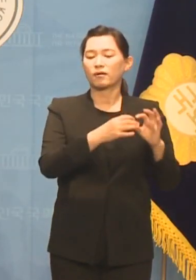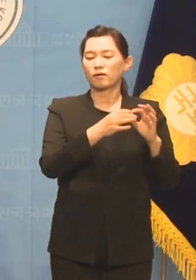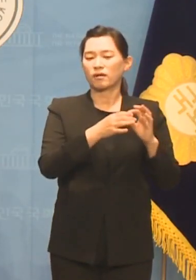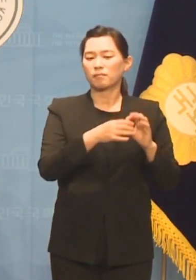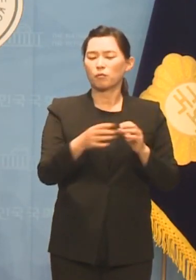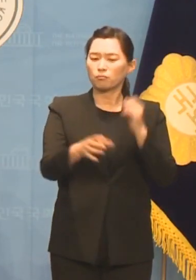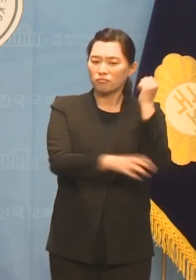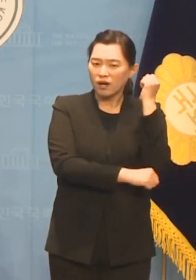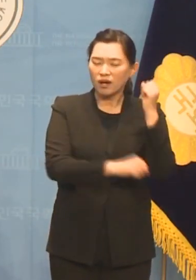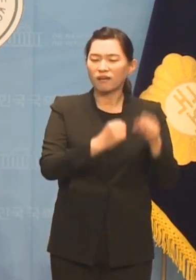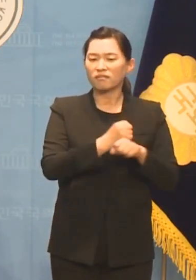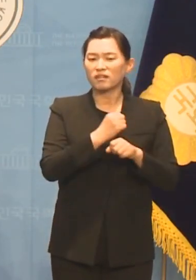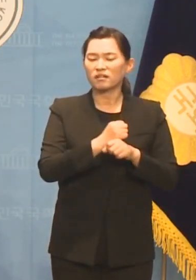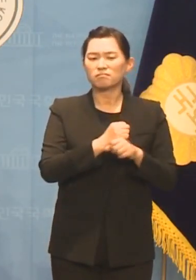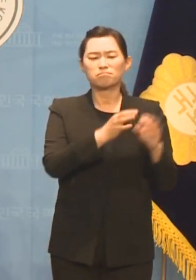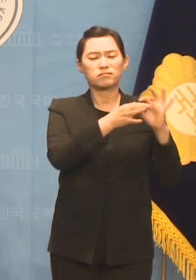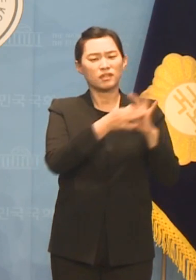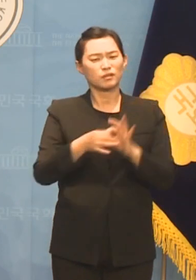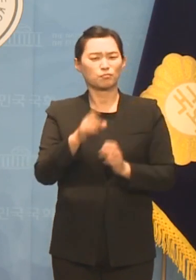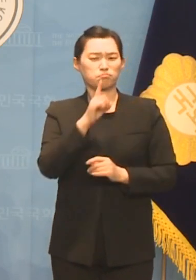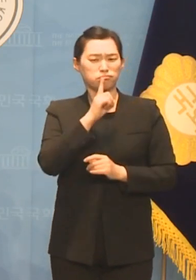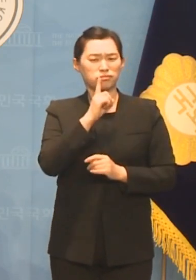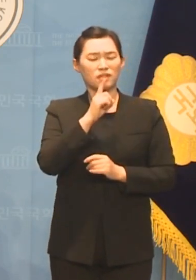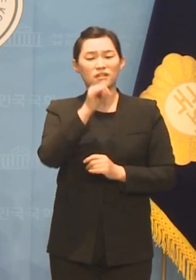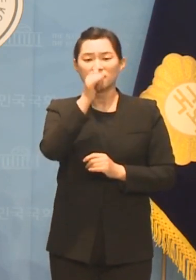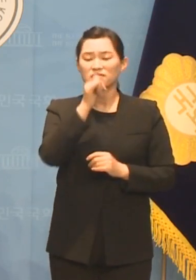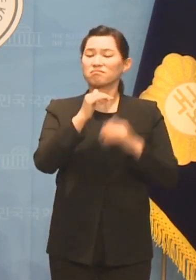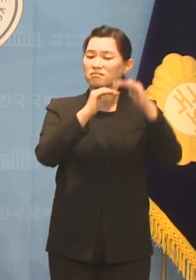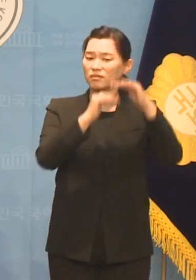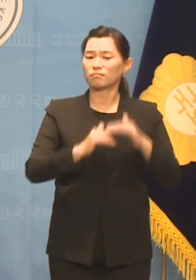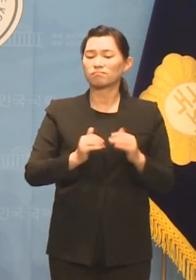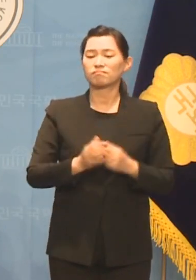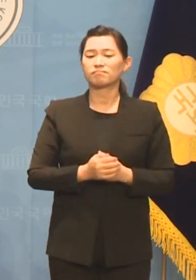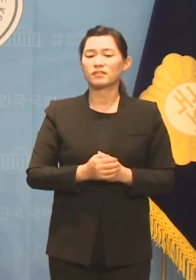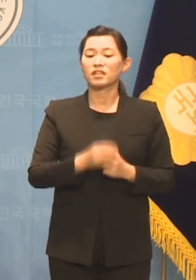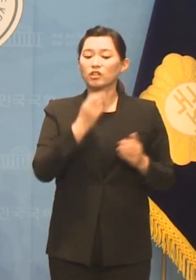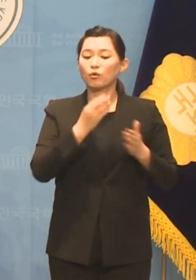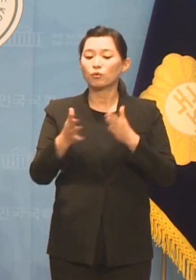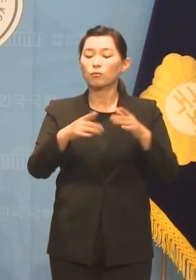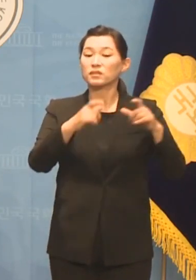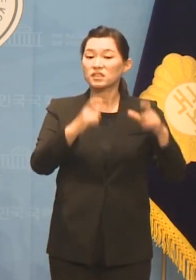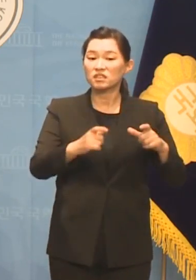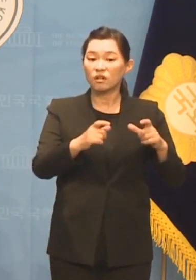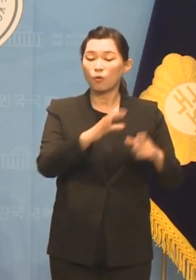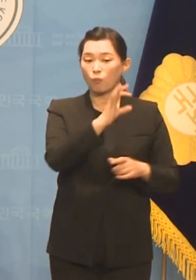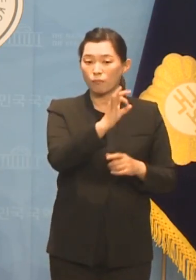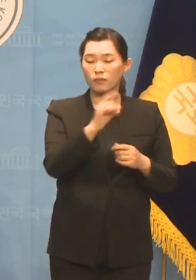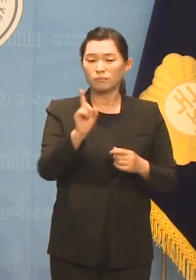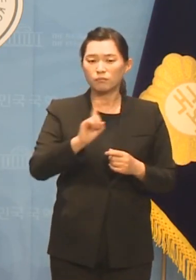편취했다. 이런 식으로 계속 이야기하는 그 내용입니다. 경기도 지역화폐의